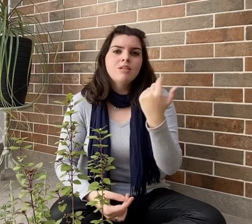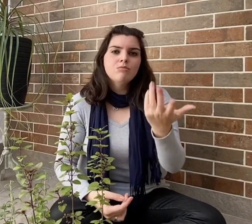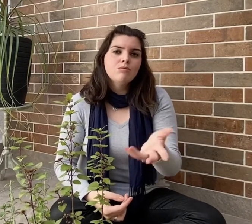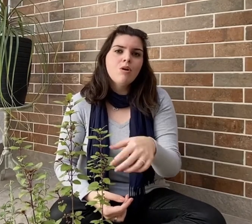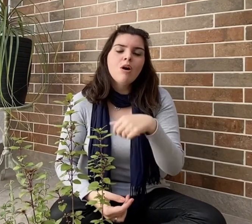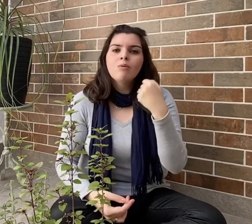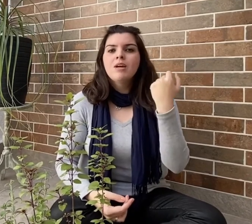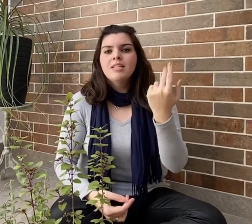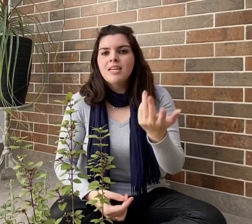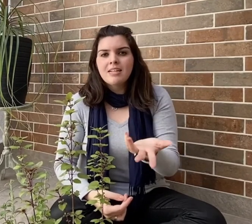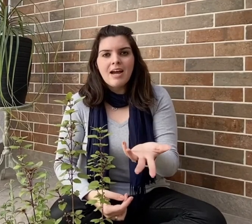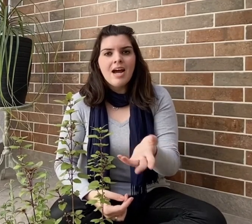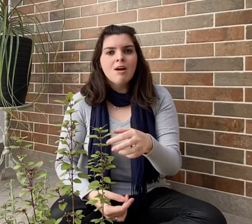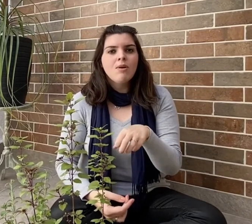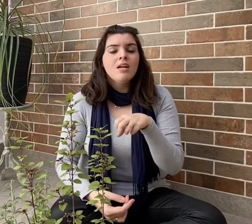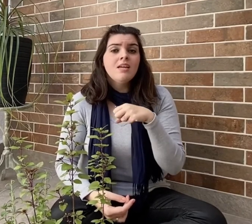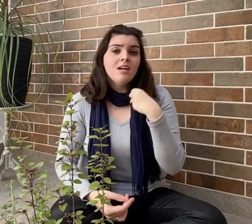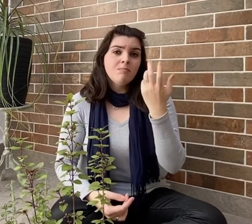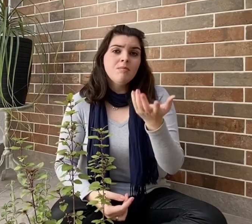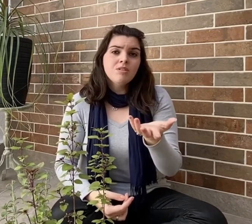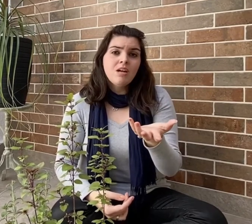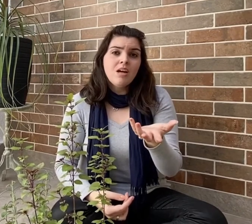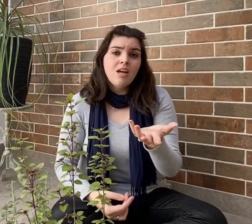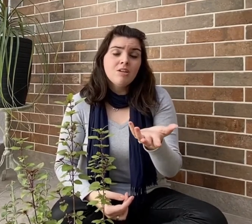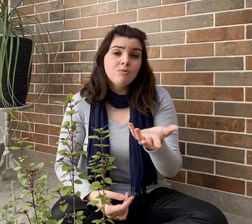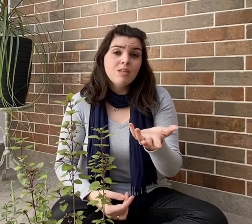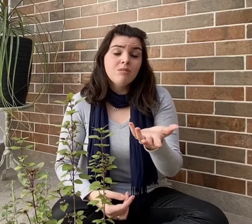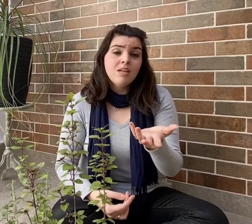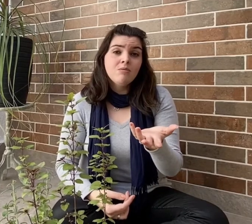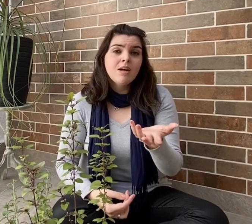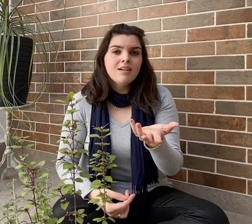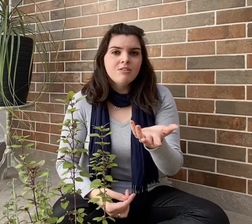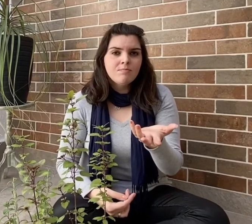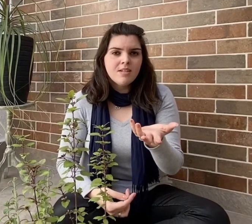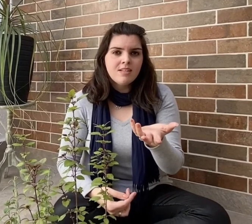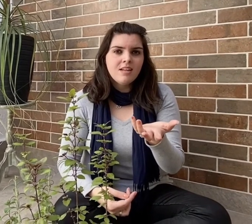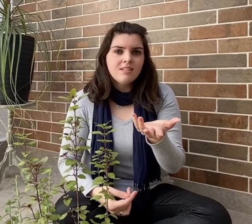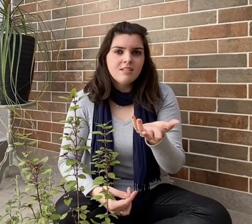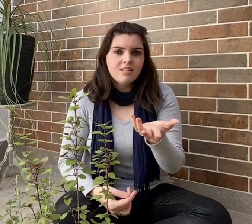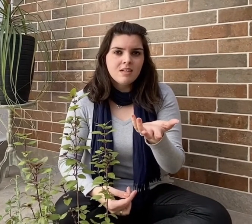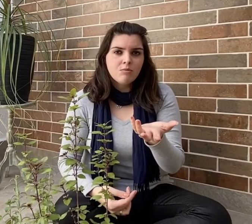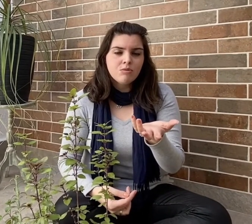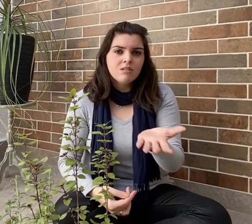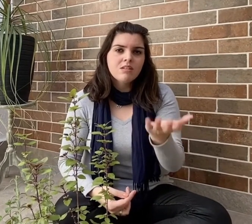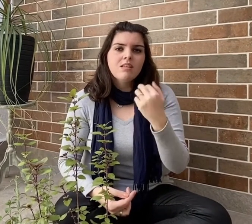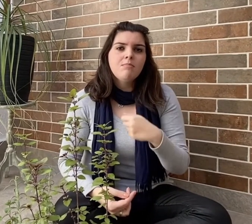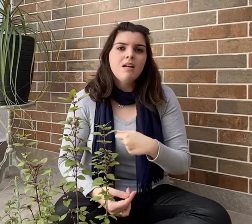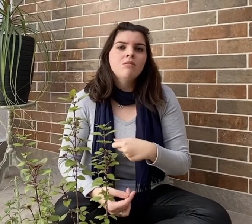do solo, nem da água, e acabamos ajudando aí uma grande parcela desses agricultores que trabalham